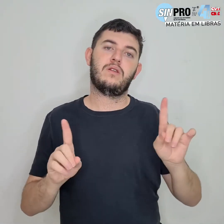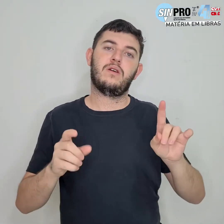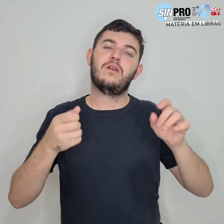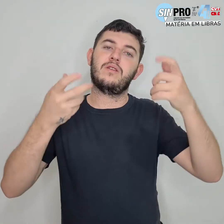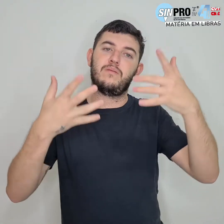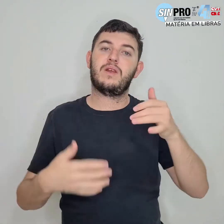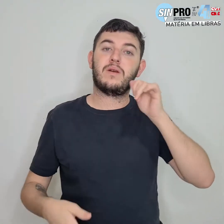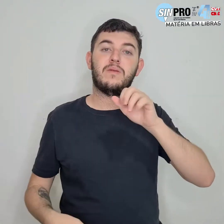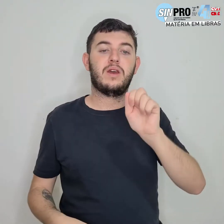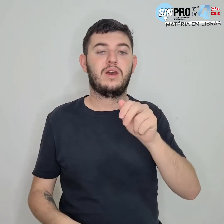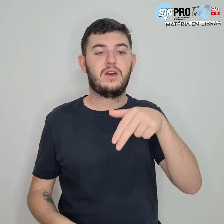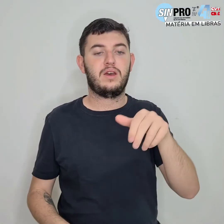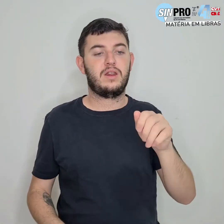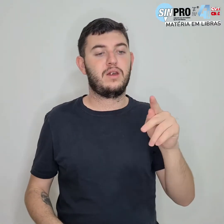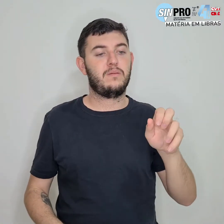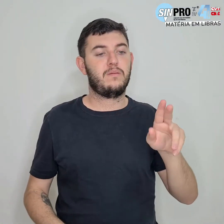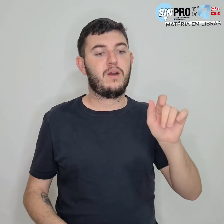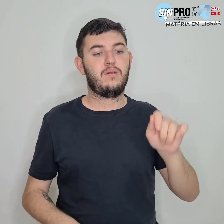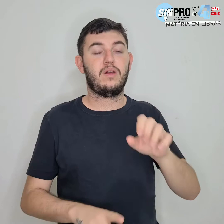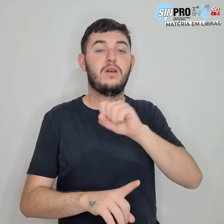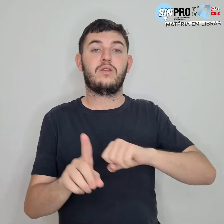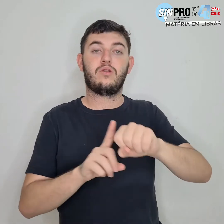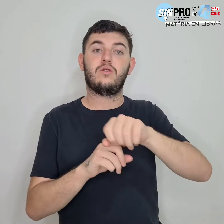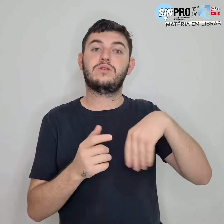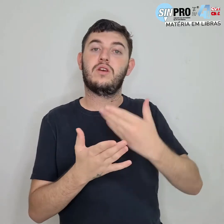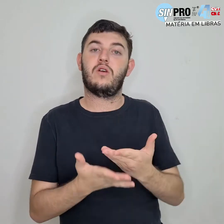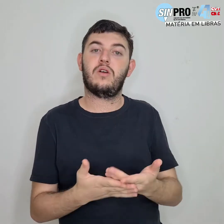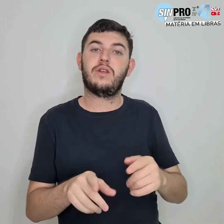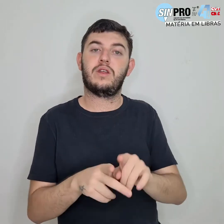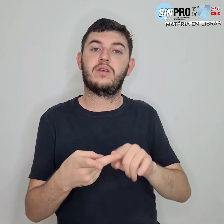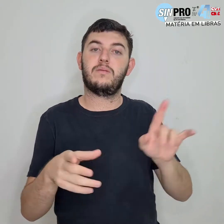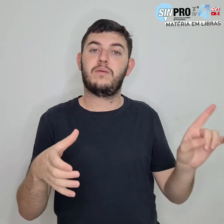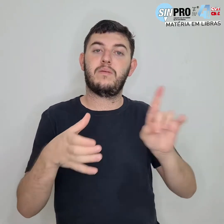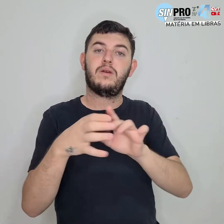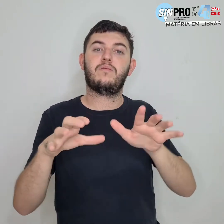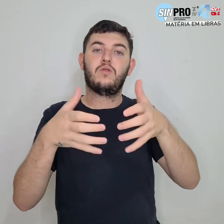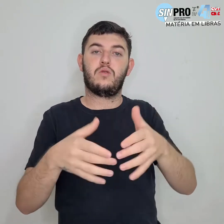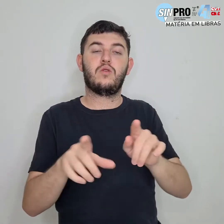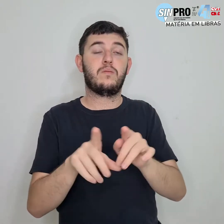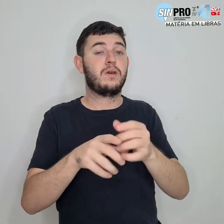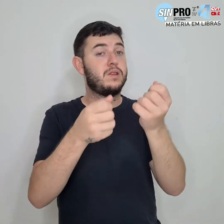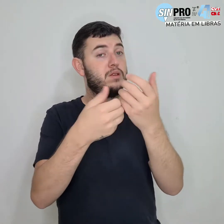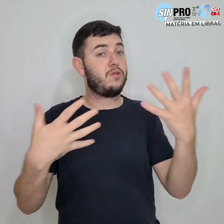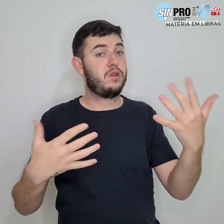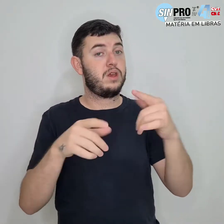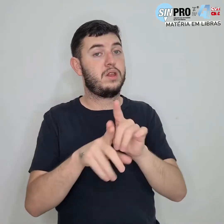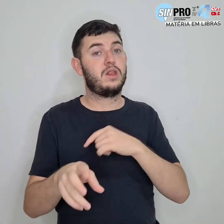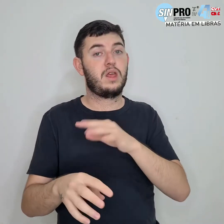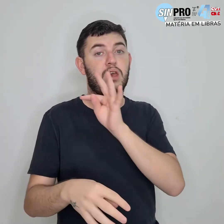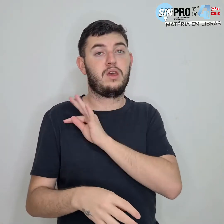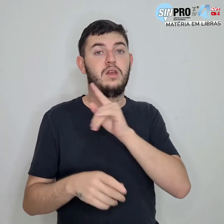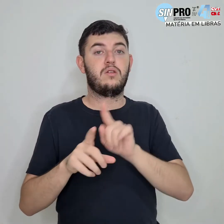Mondadori, socióloga e membro da assessoria e técnica do Departamento Intersindical de Estatísticas e